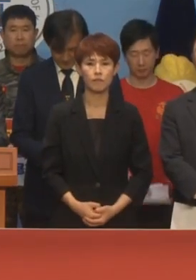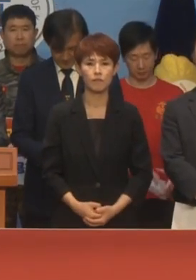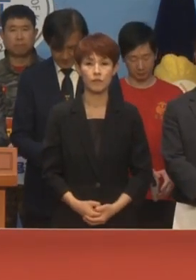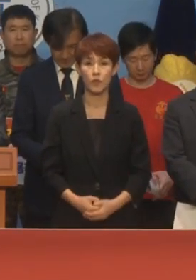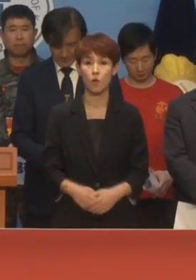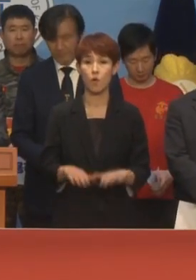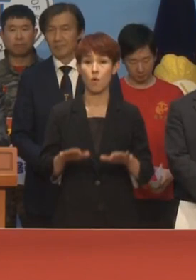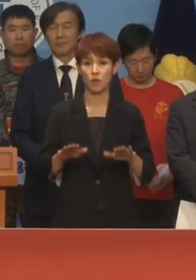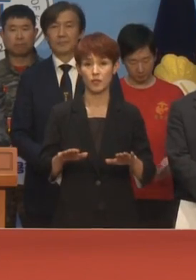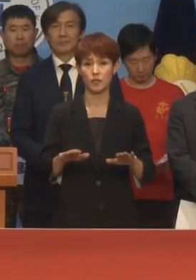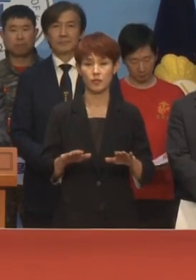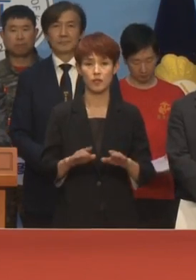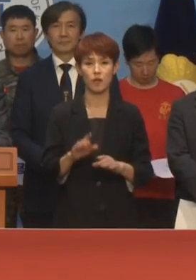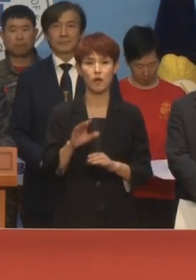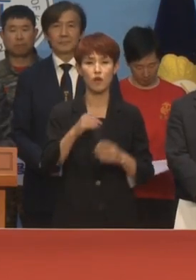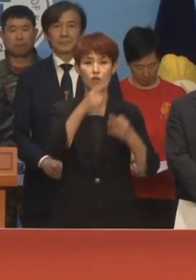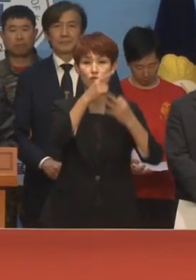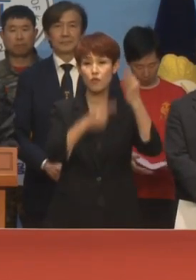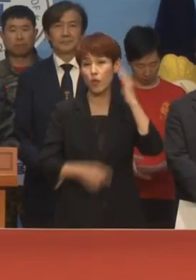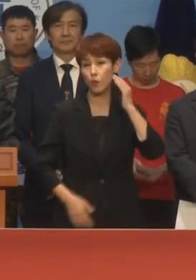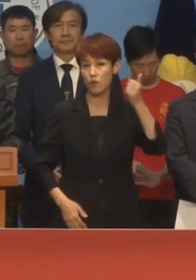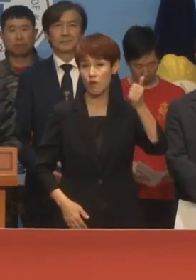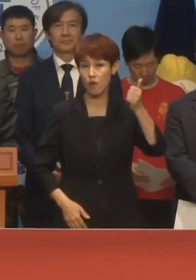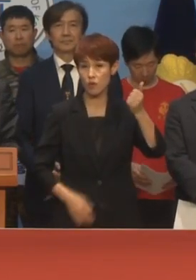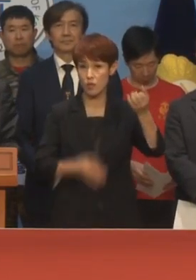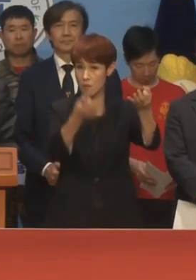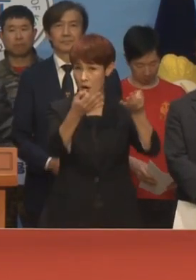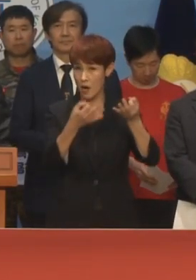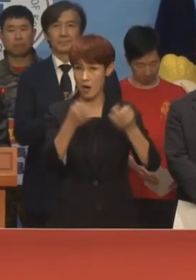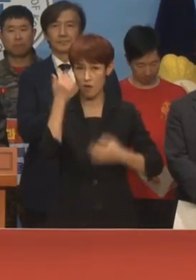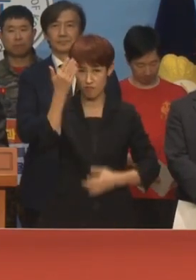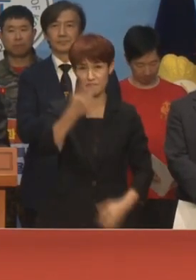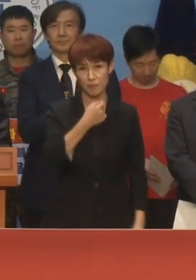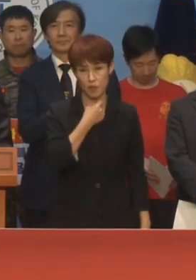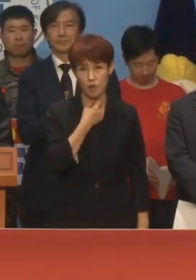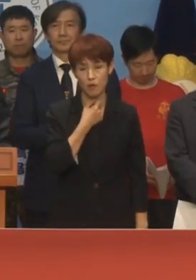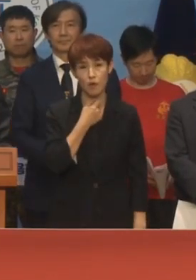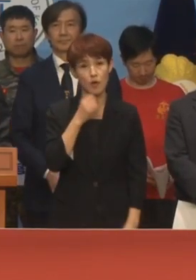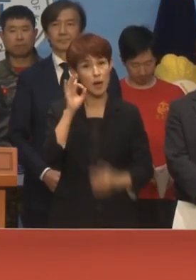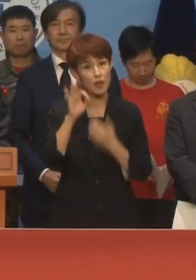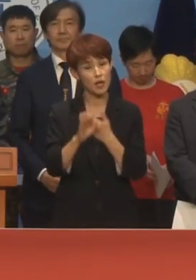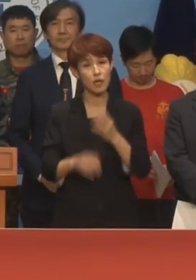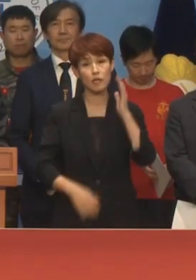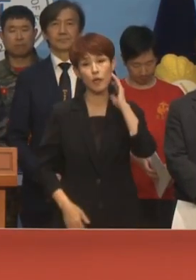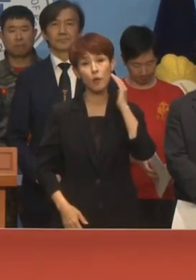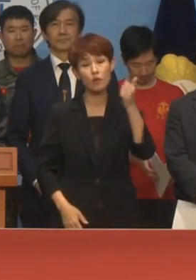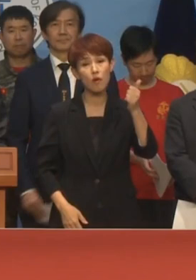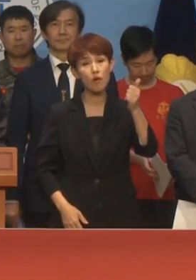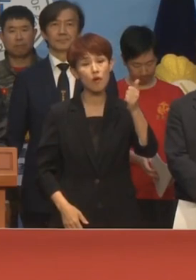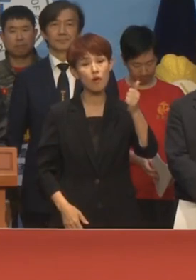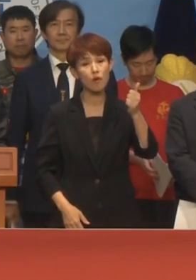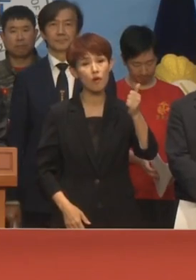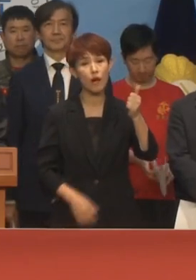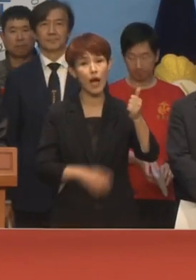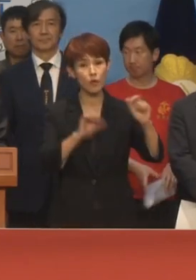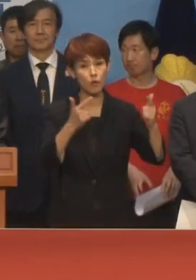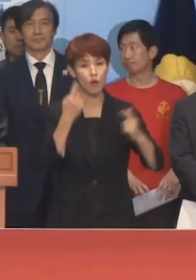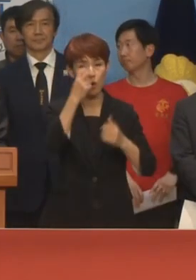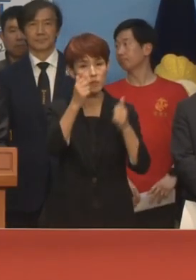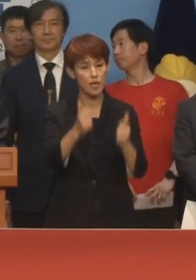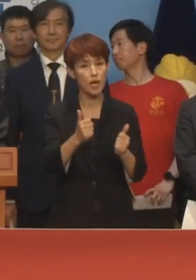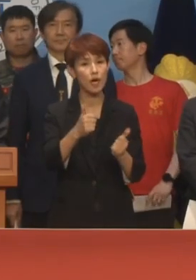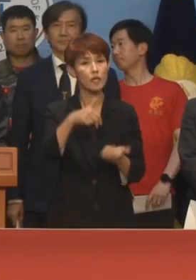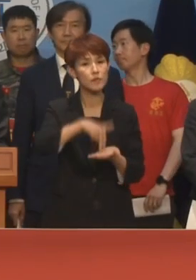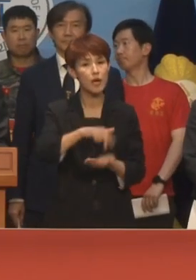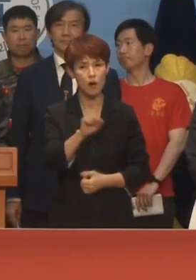오늘 이 자리에 서서 윤석열 대통령께서 혹시 들으신다면 이 질문을 드리고 싶습니다. 만약에 대통령 윤석열이 아니라 검사